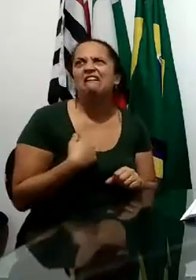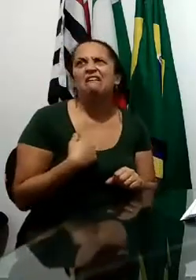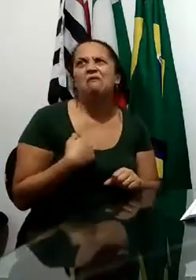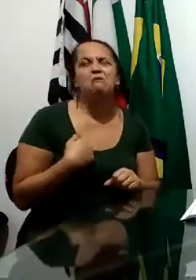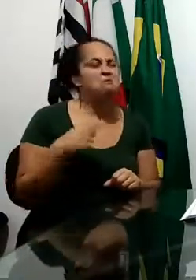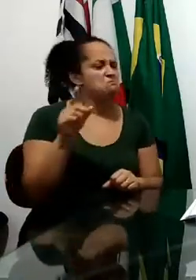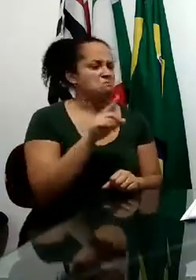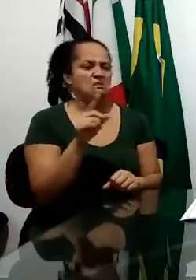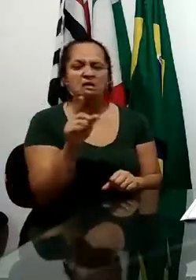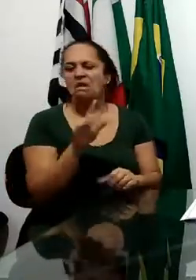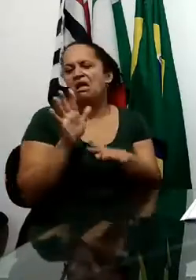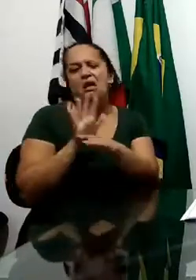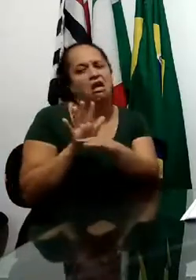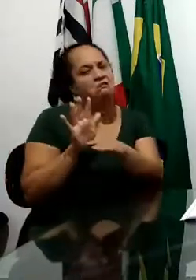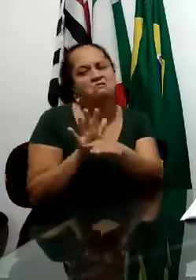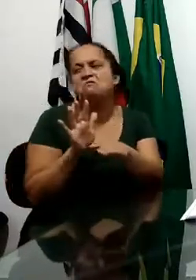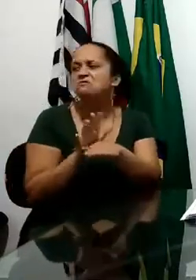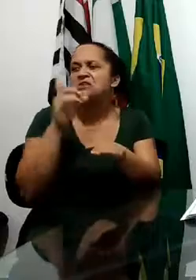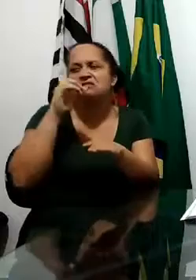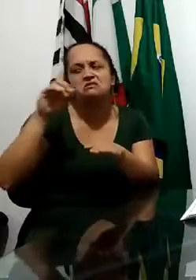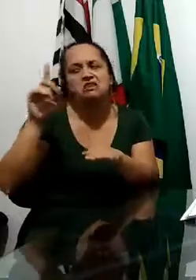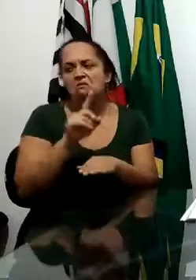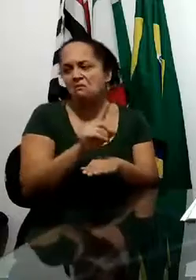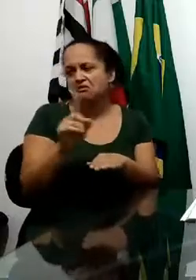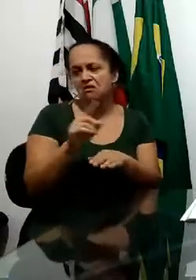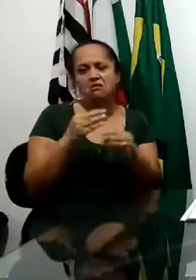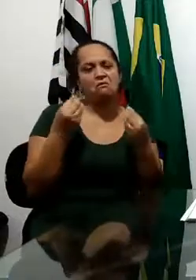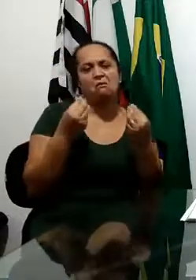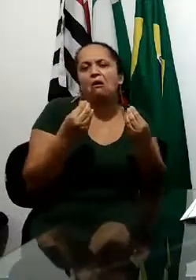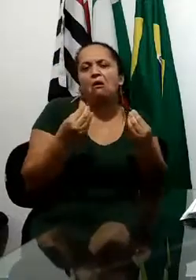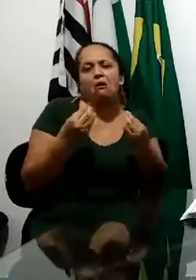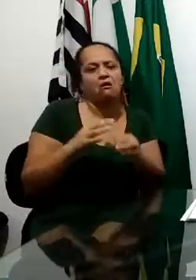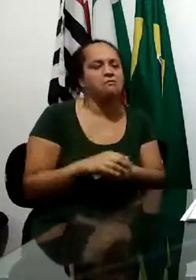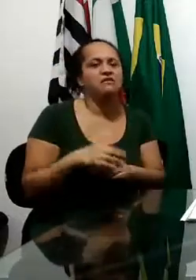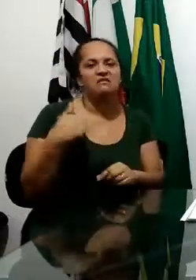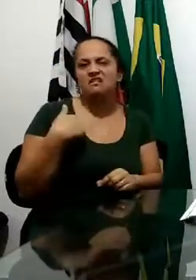nenhuma capacidade, eu não tenho habilidade